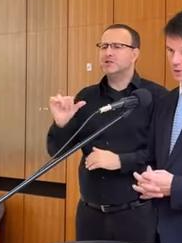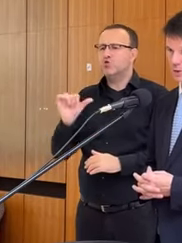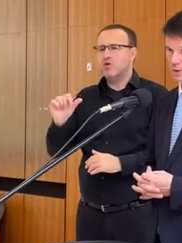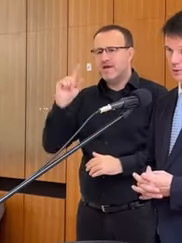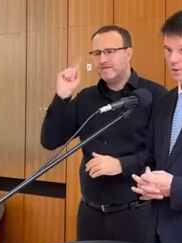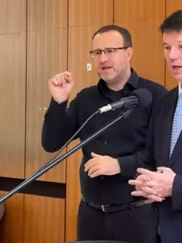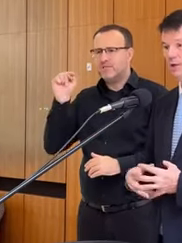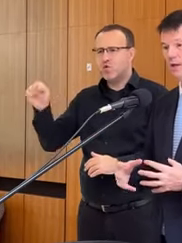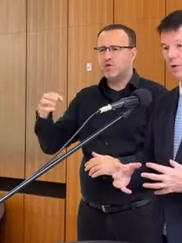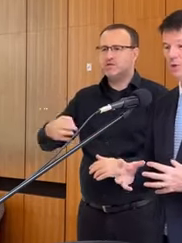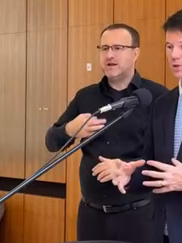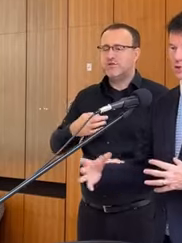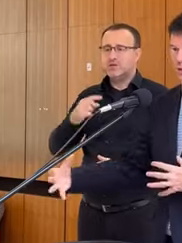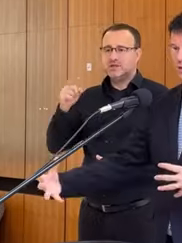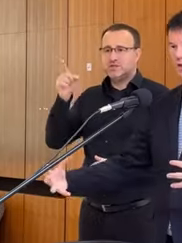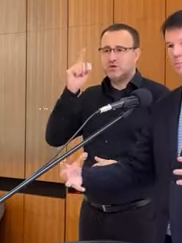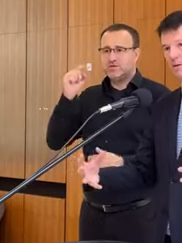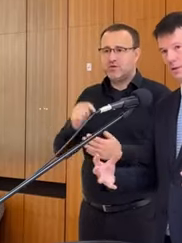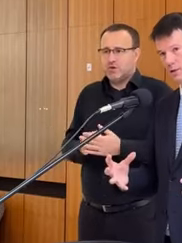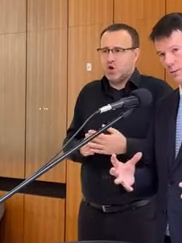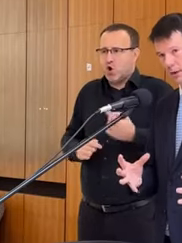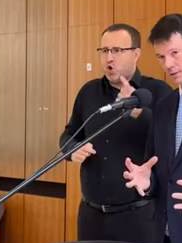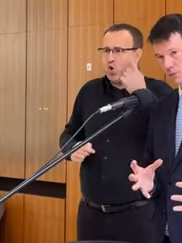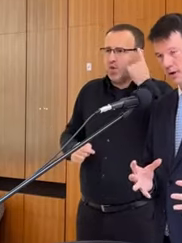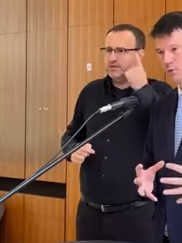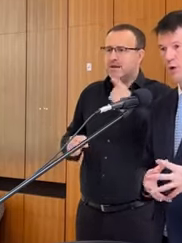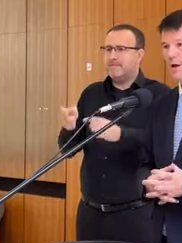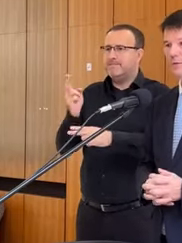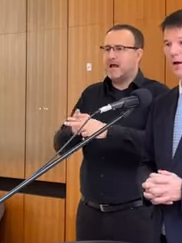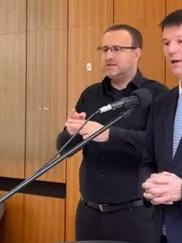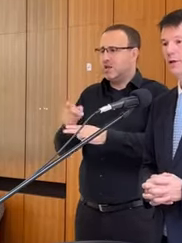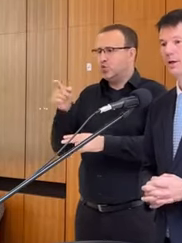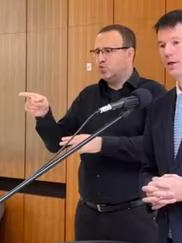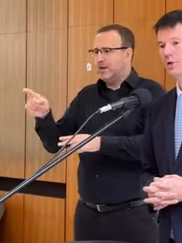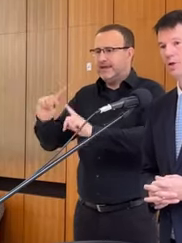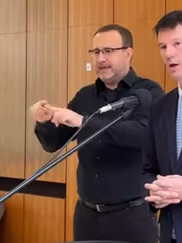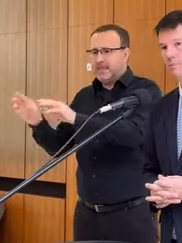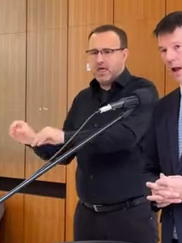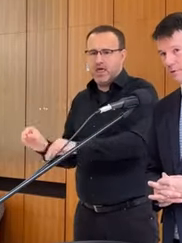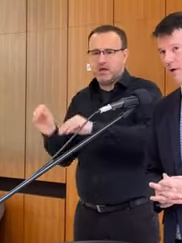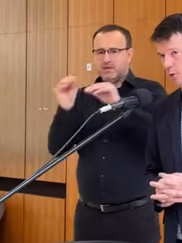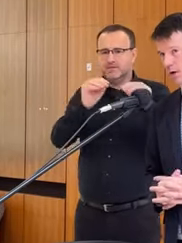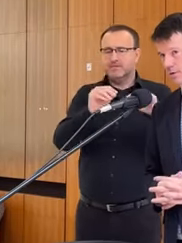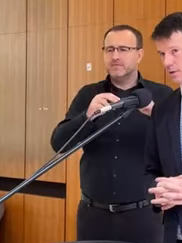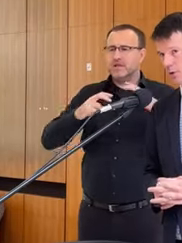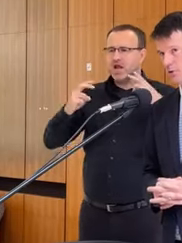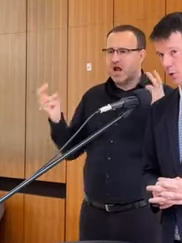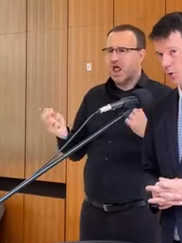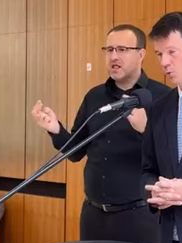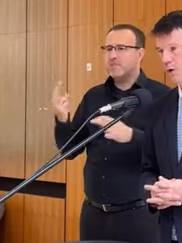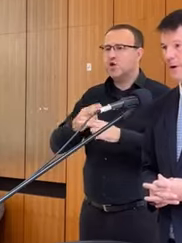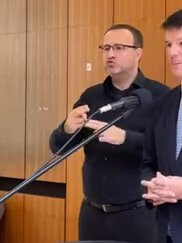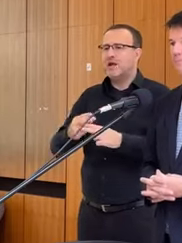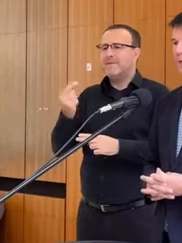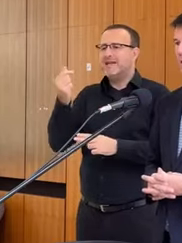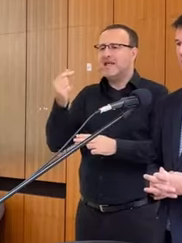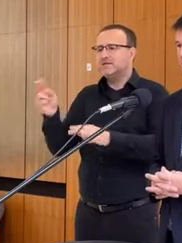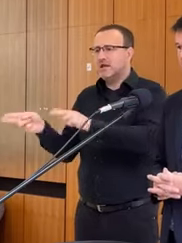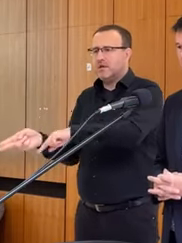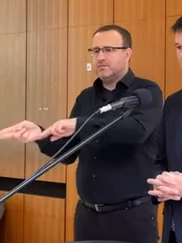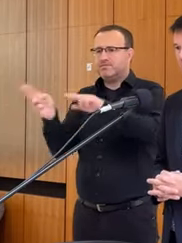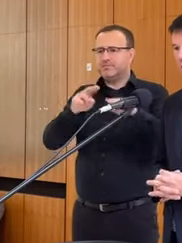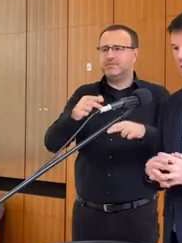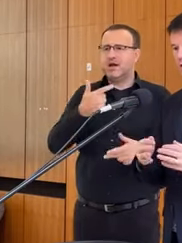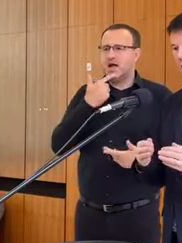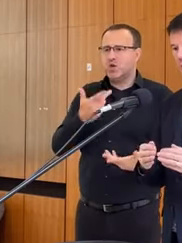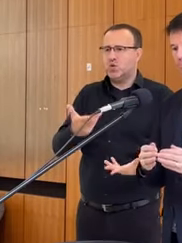do zdravotnej starostlivosti. A teda je logické, že keď sa nám pacienti presúvajú, tak hľadáme riešenia práve v alokácii týchto zdrojov.